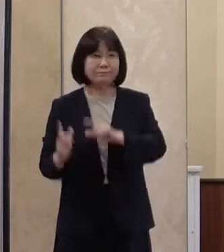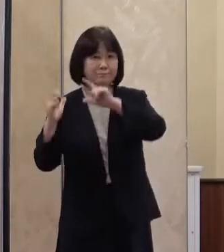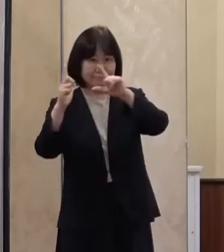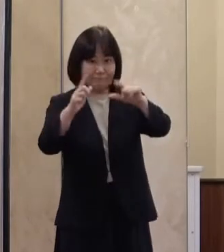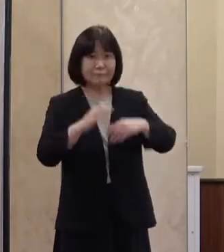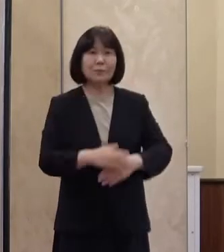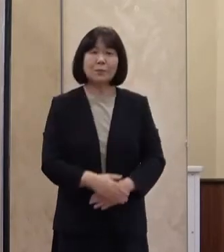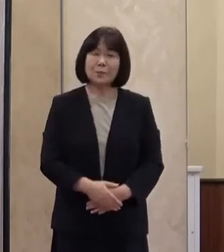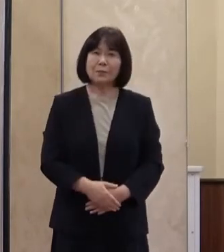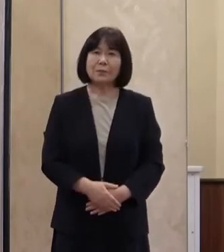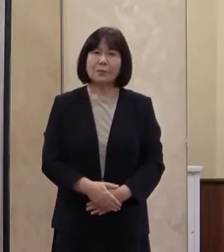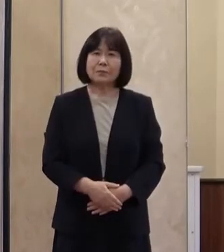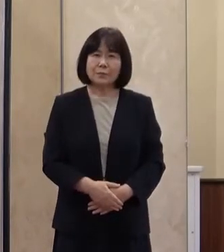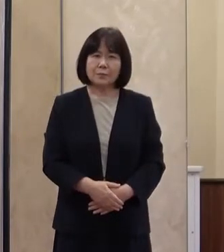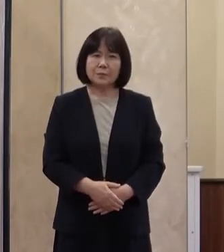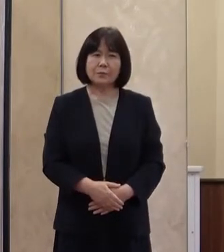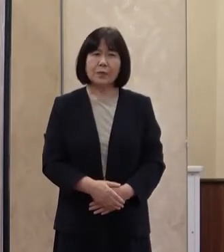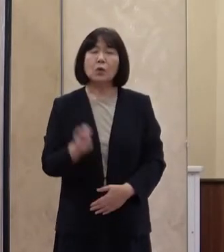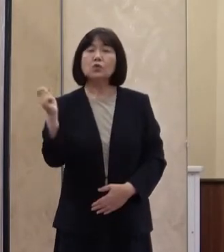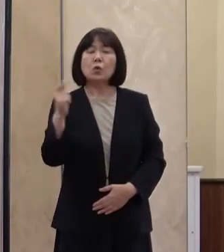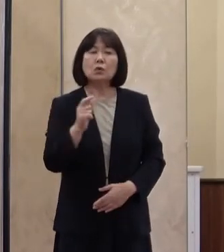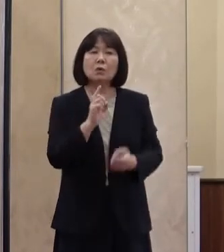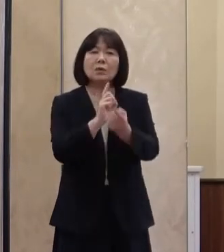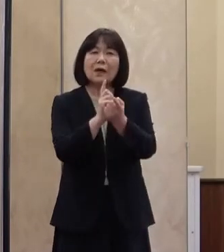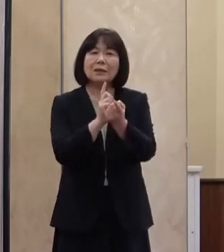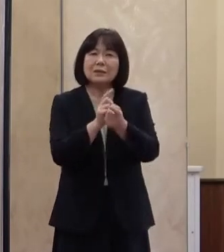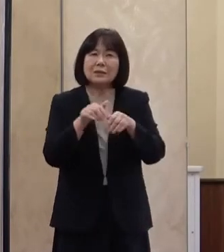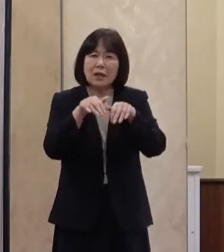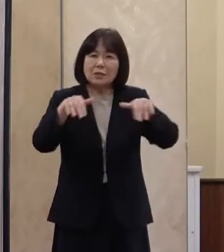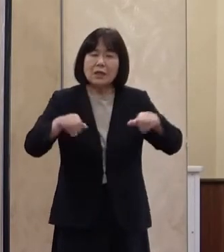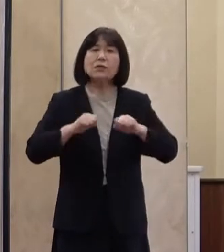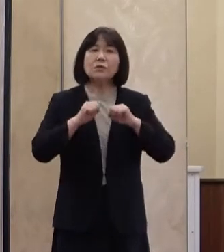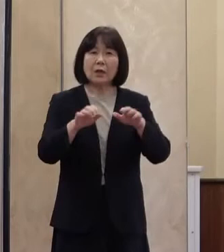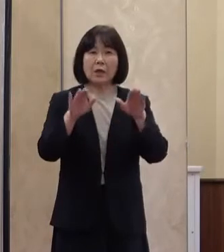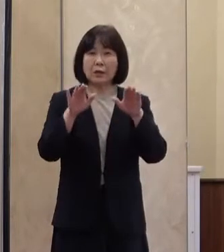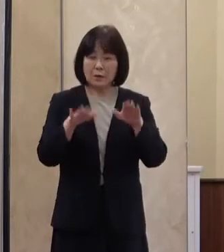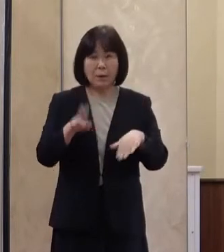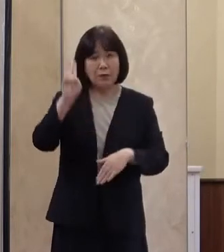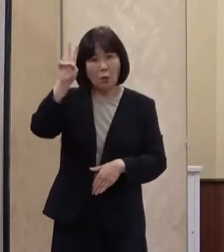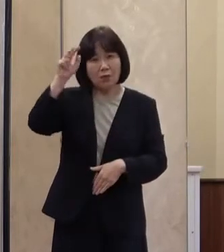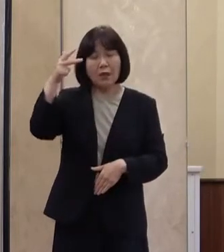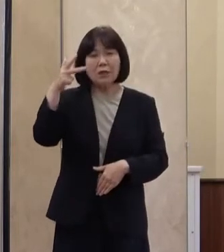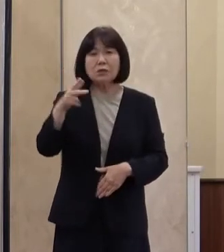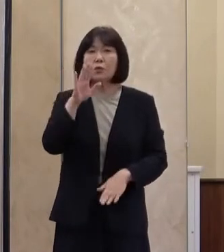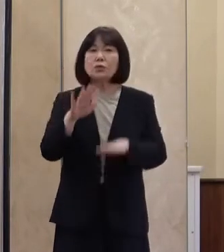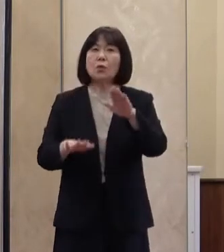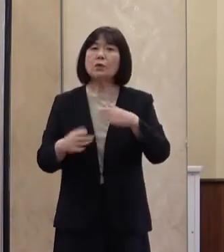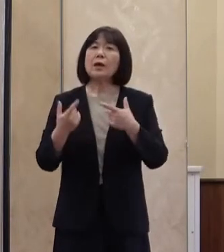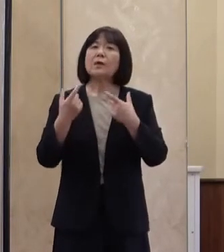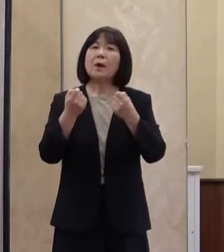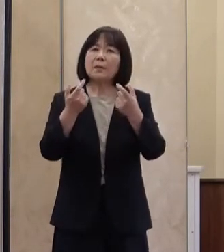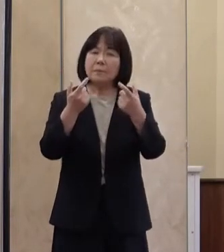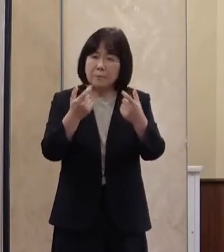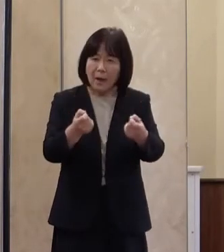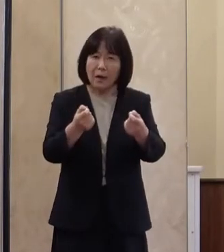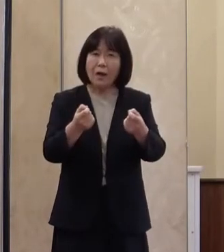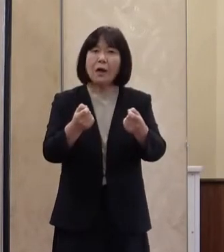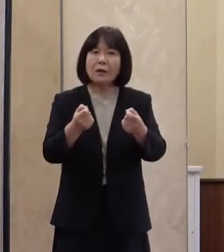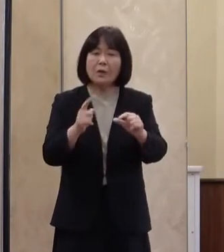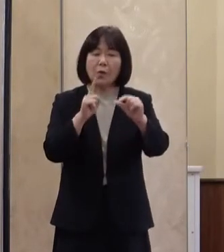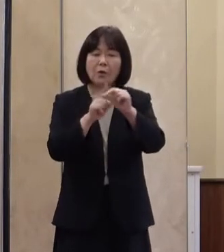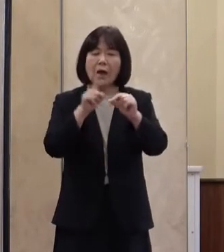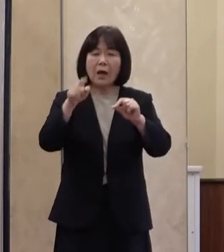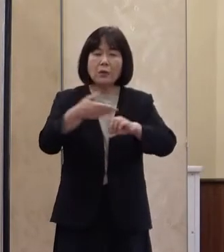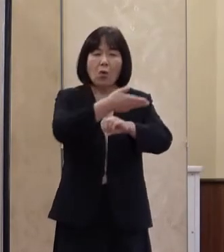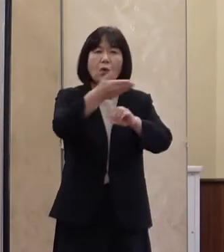ず速報体制についてですが、現在の大阪市の状態のままでも、この中之島